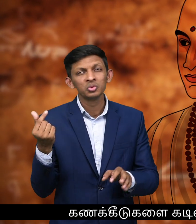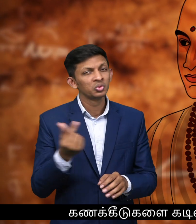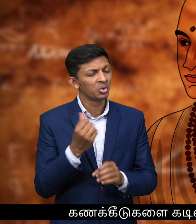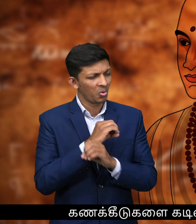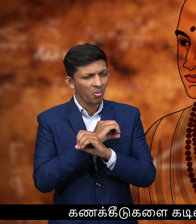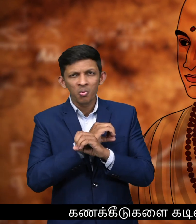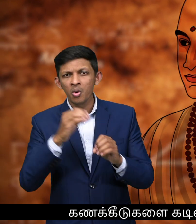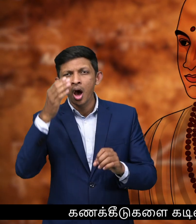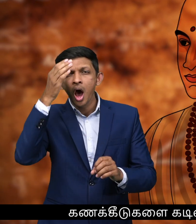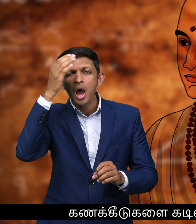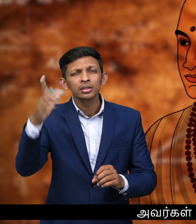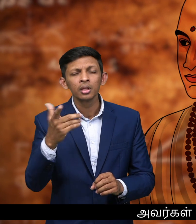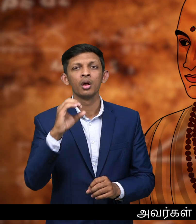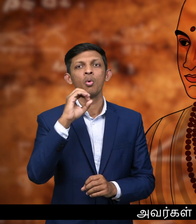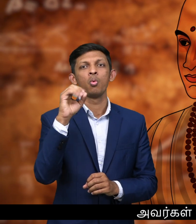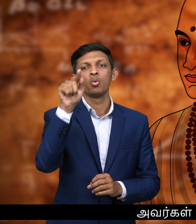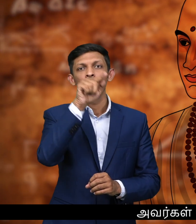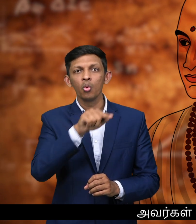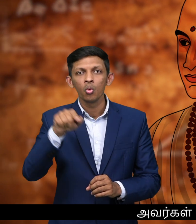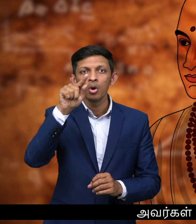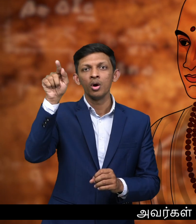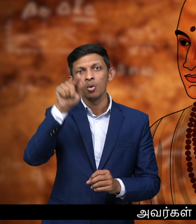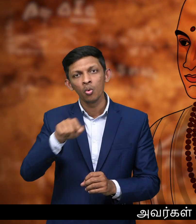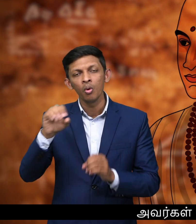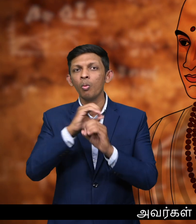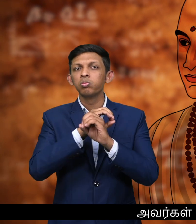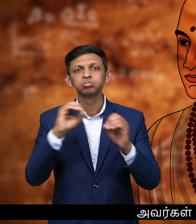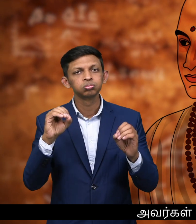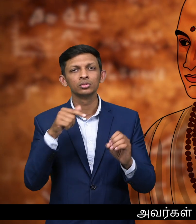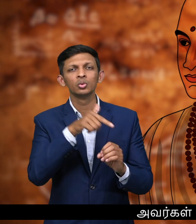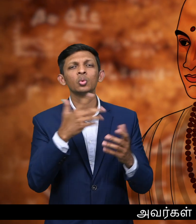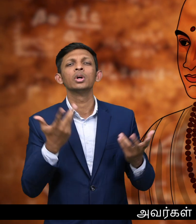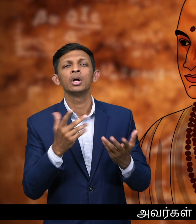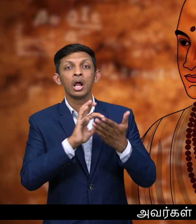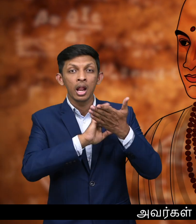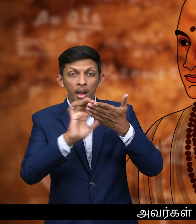கடினமாக்கிய 0 என்ற கருத்தை அவர்கள் பயன்படுத்தவில்லை.